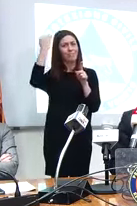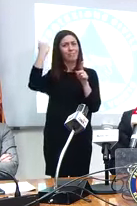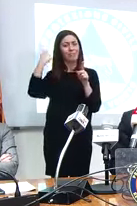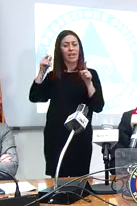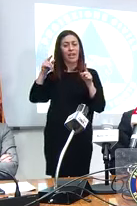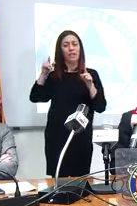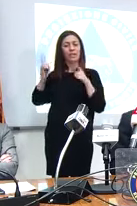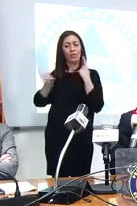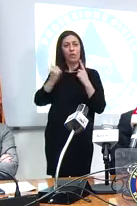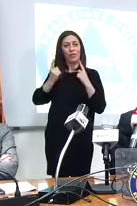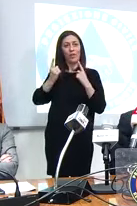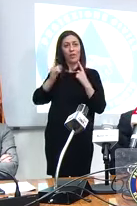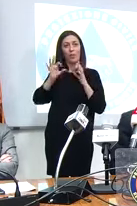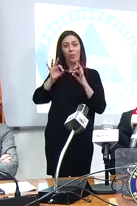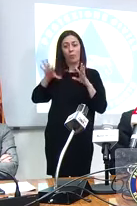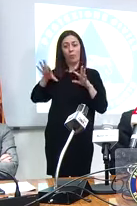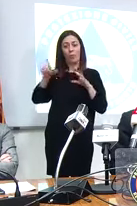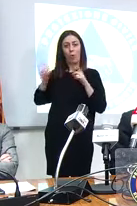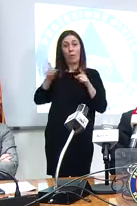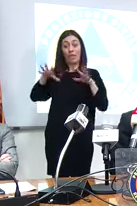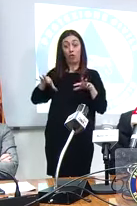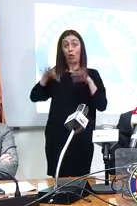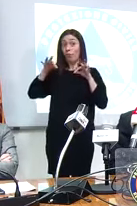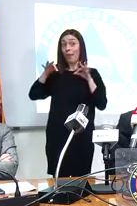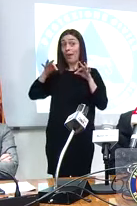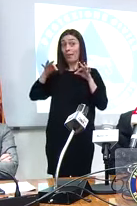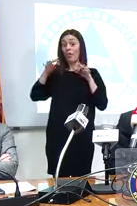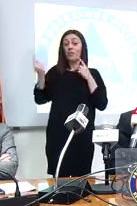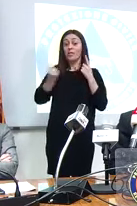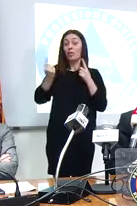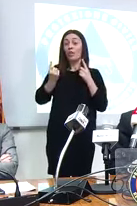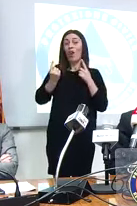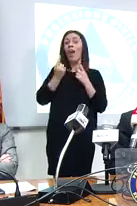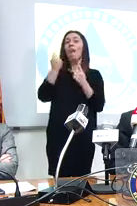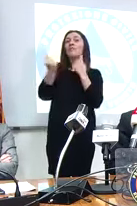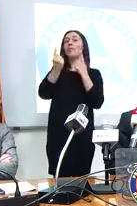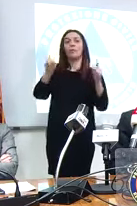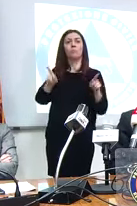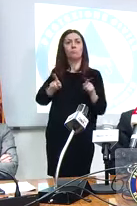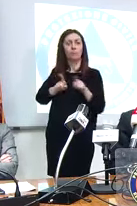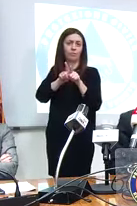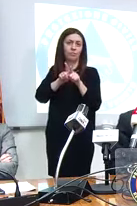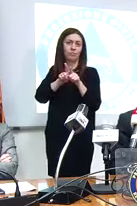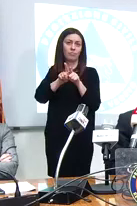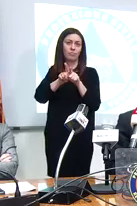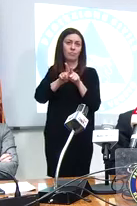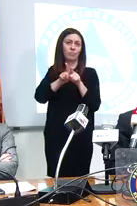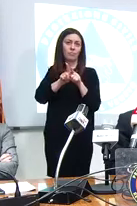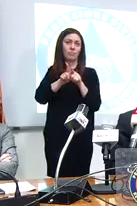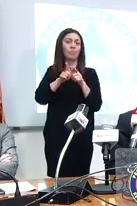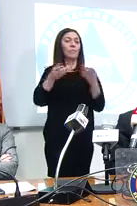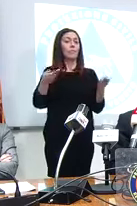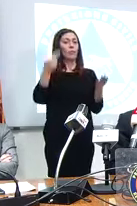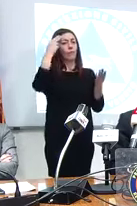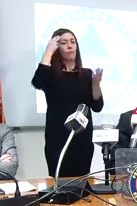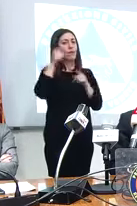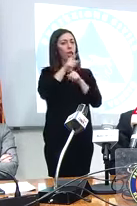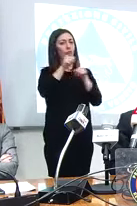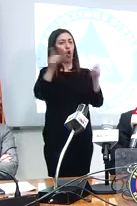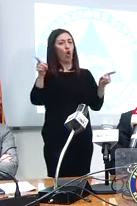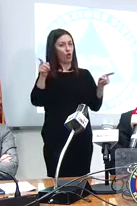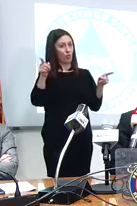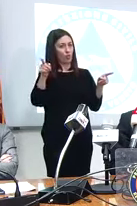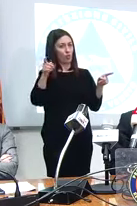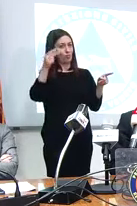meglio forse siamo messi, no? Per come stiamo calando ora. Vi ricordo che le famose 5